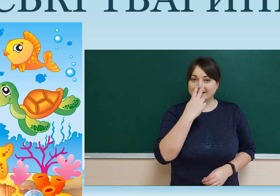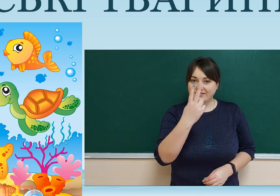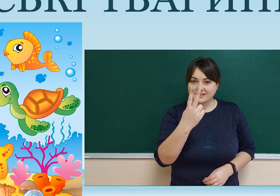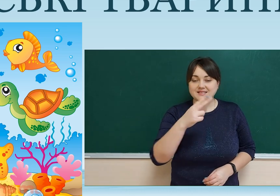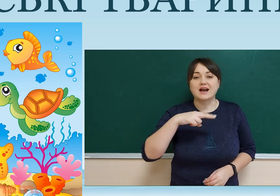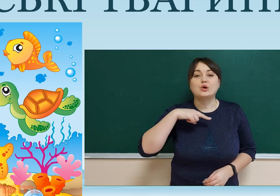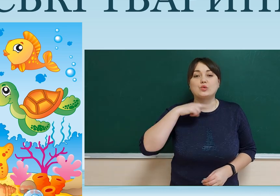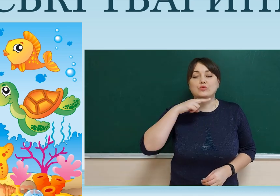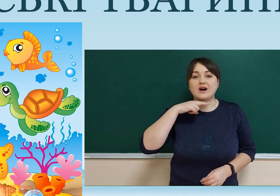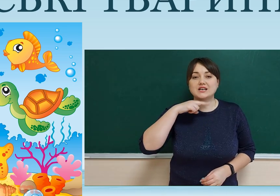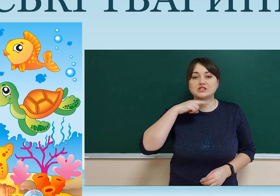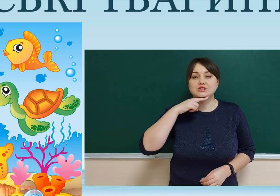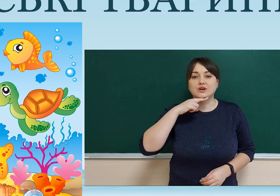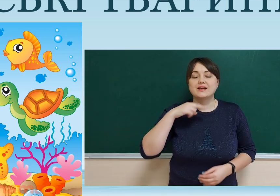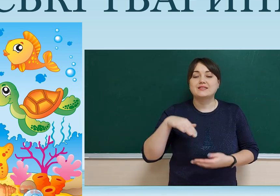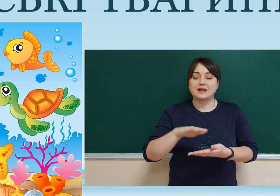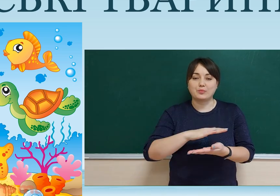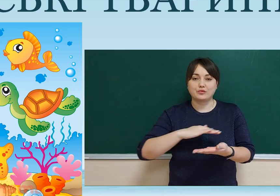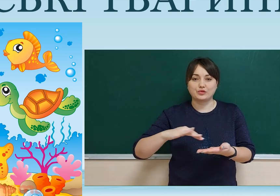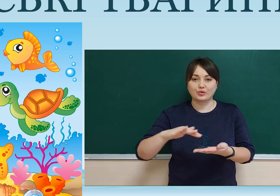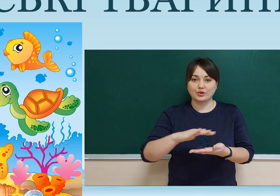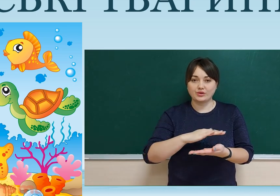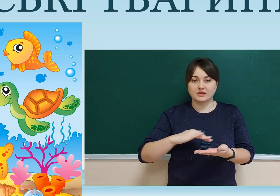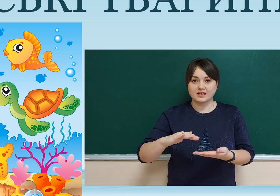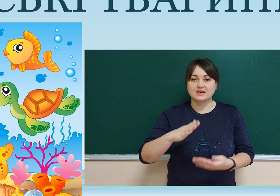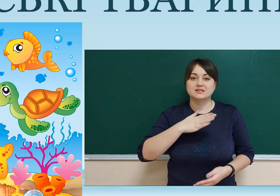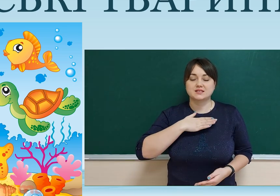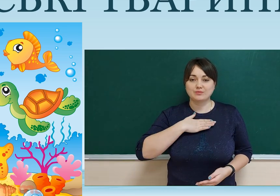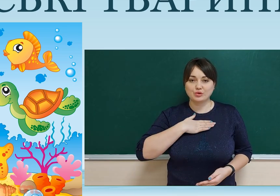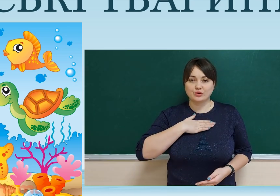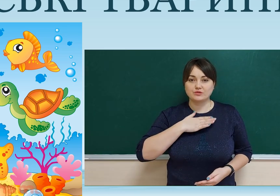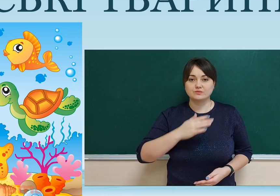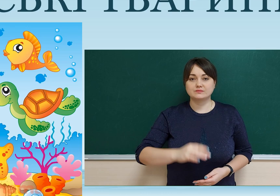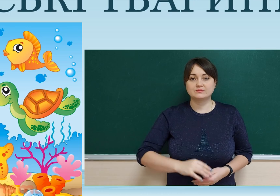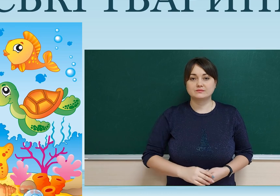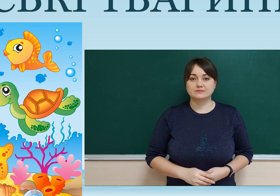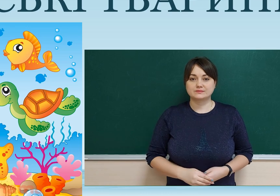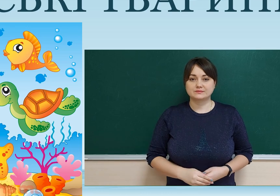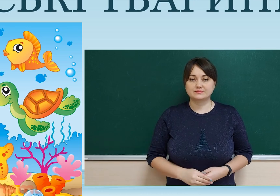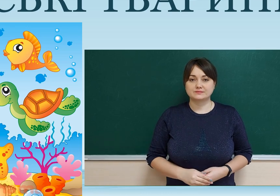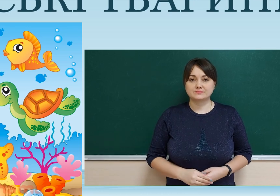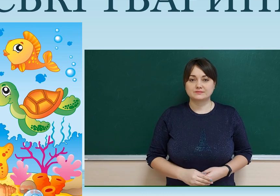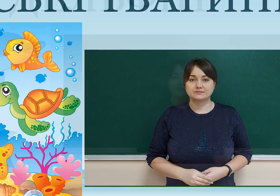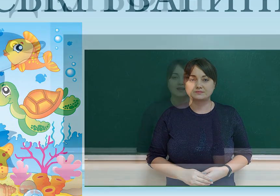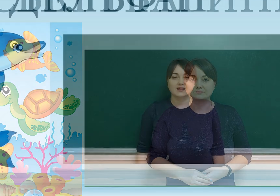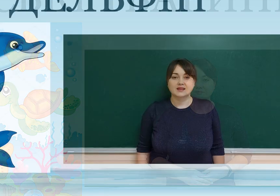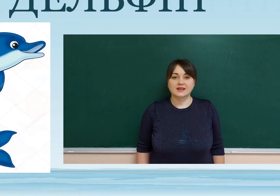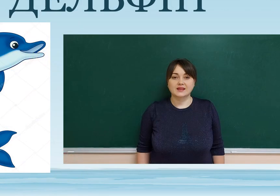дивіться уважно та повторюйте за мною